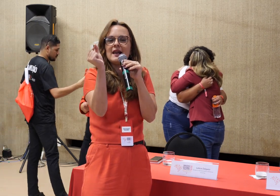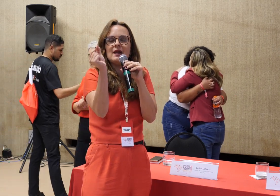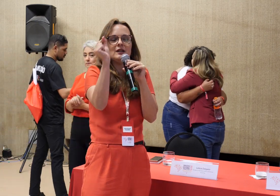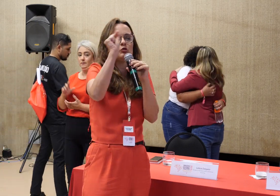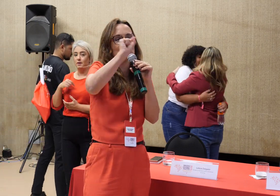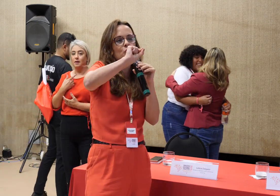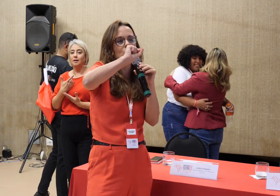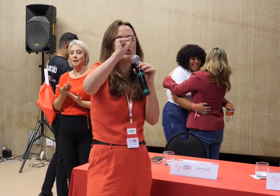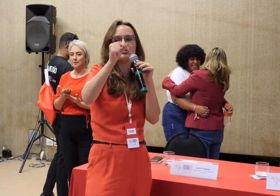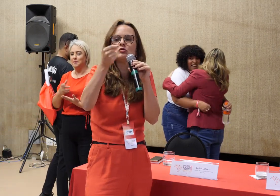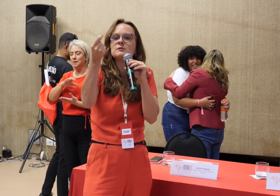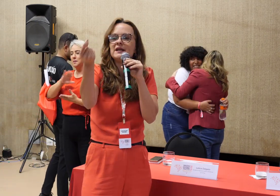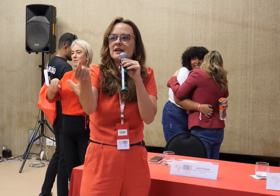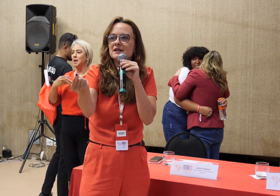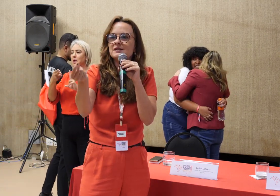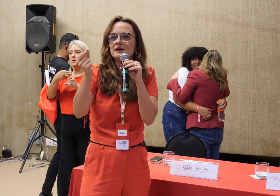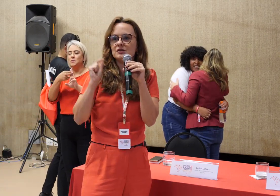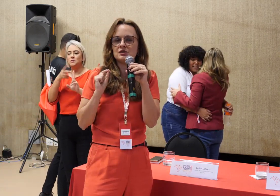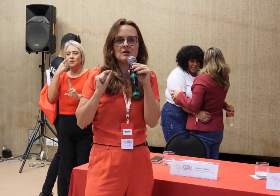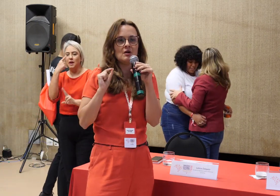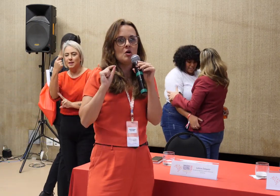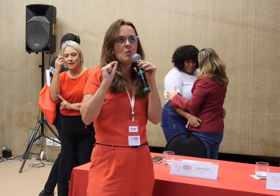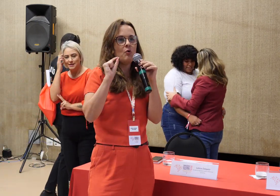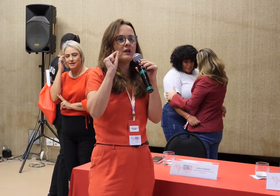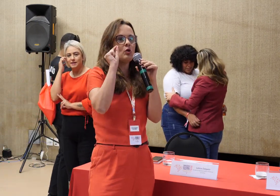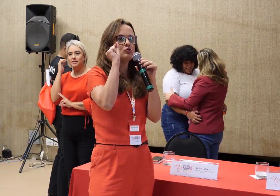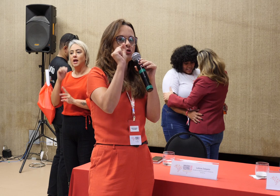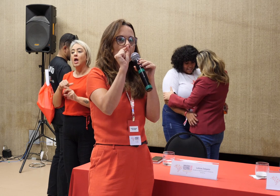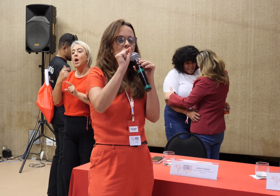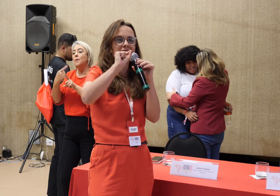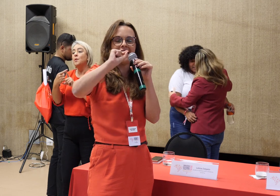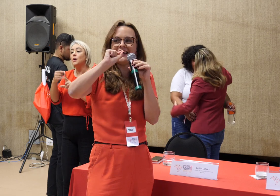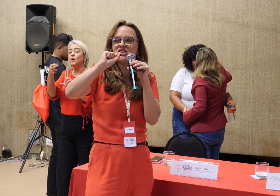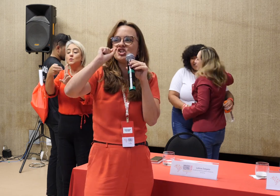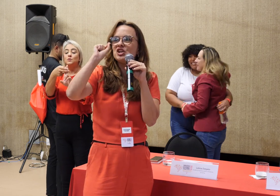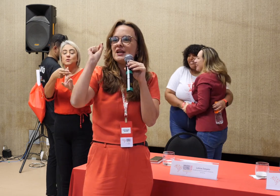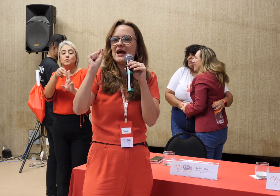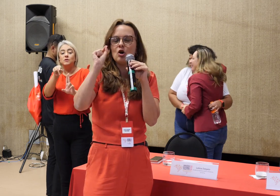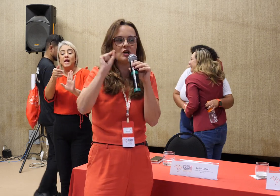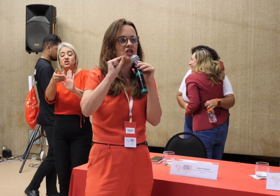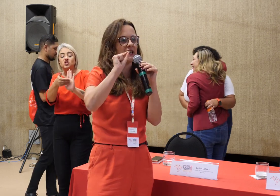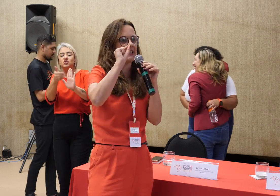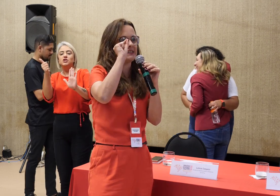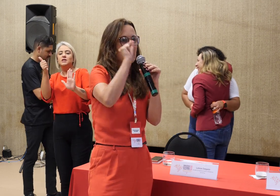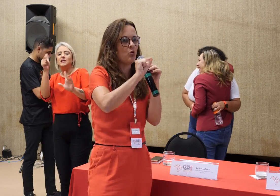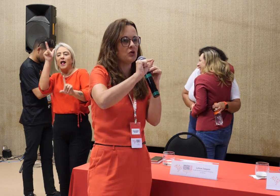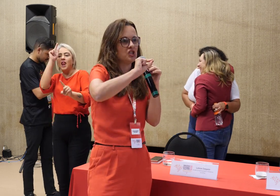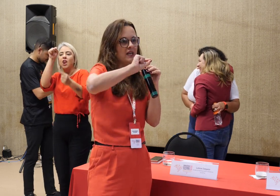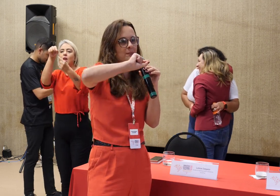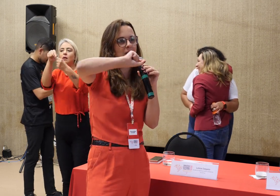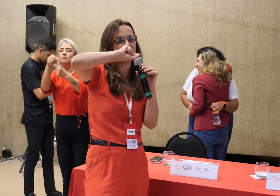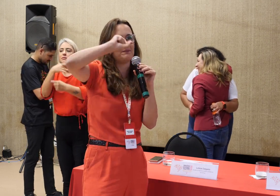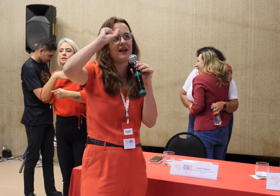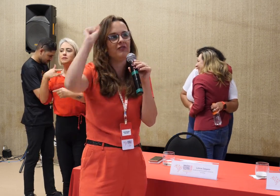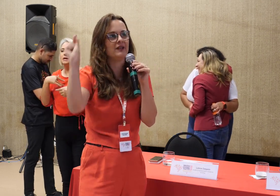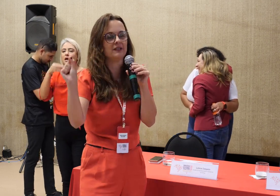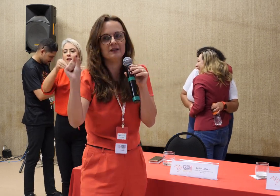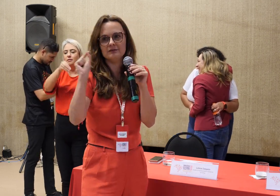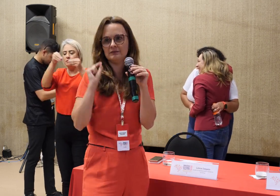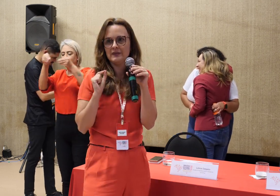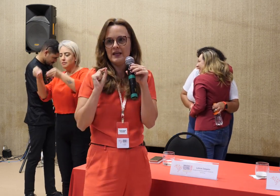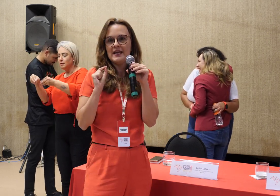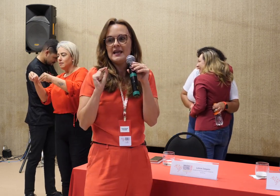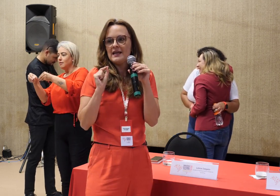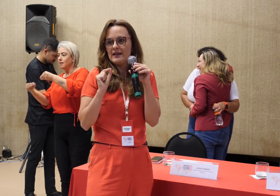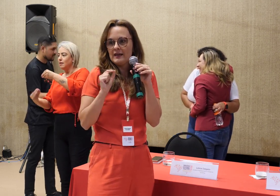que o paralelo entre o SUS e o SUSP é interessante? Porque o SUS, ele tira a lógica da saúde e passa para a